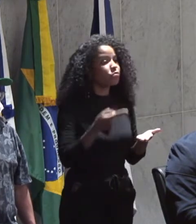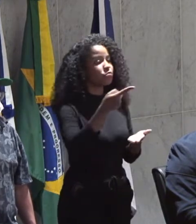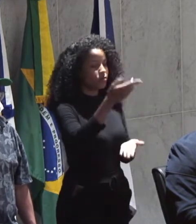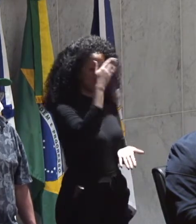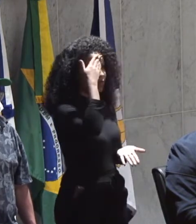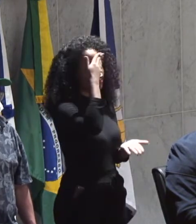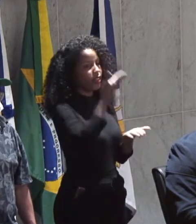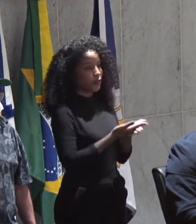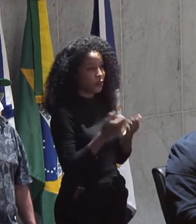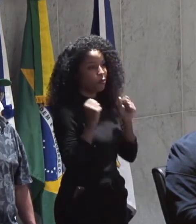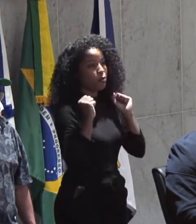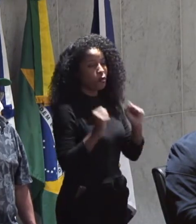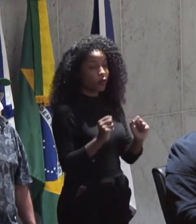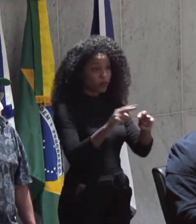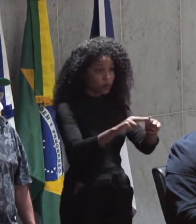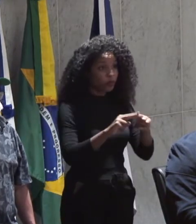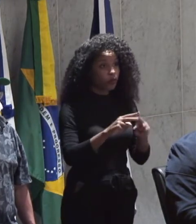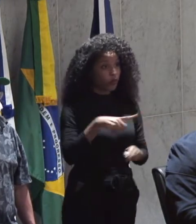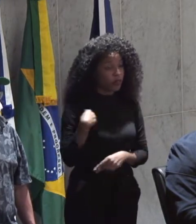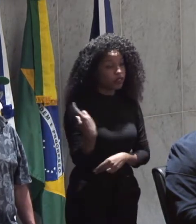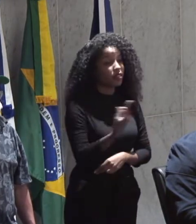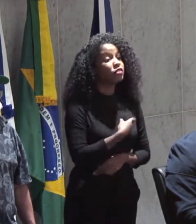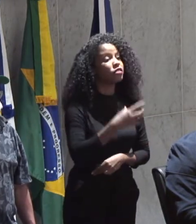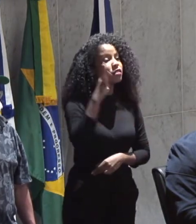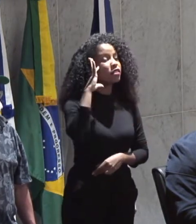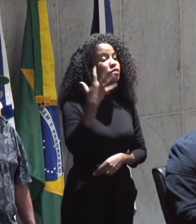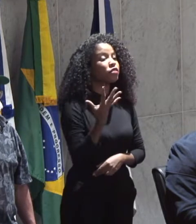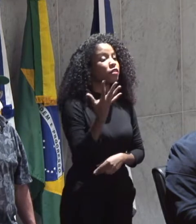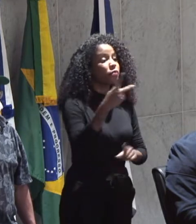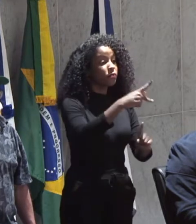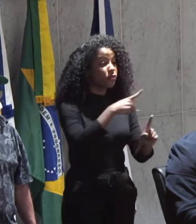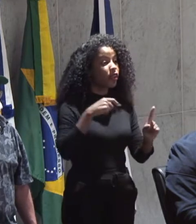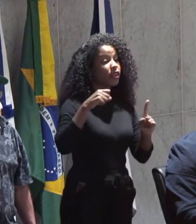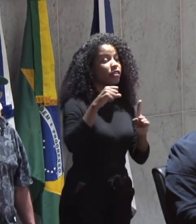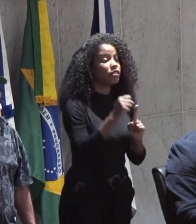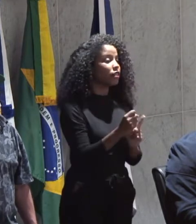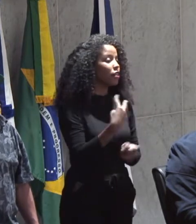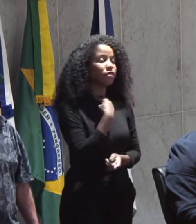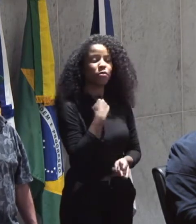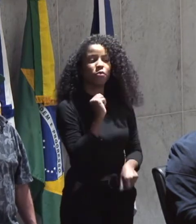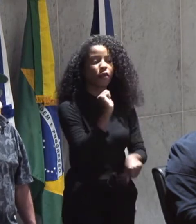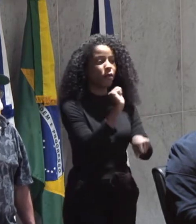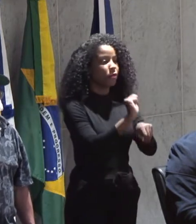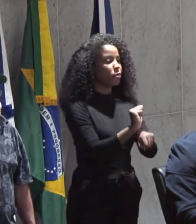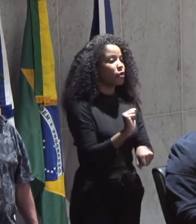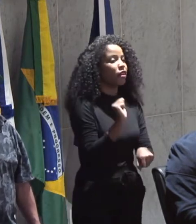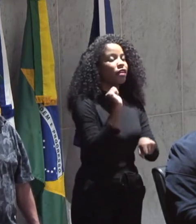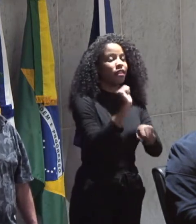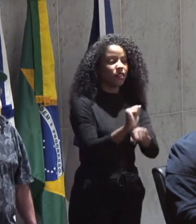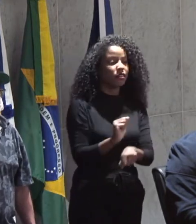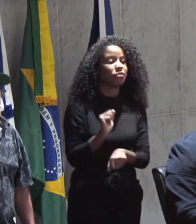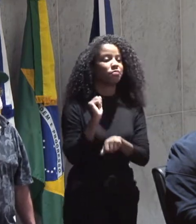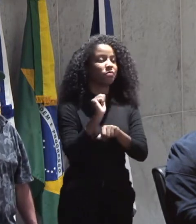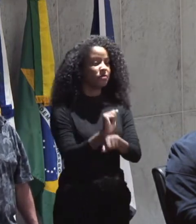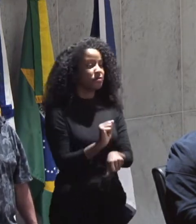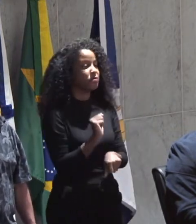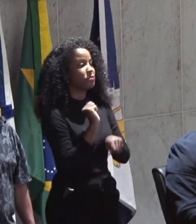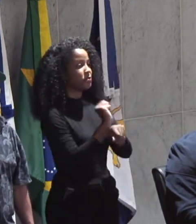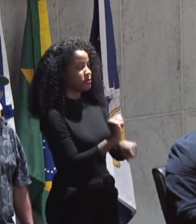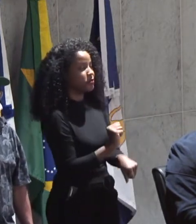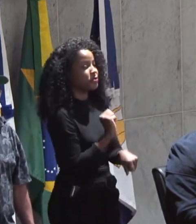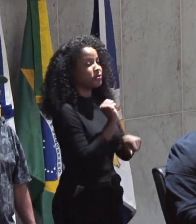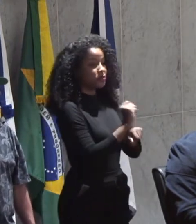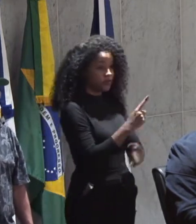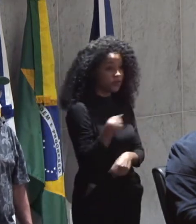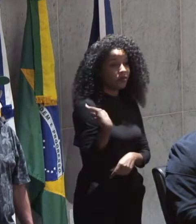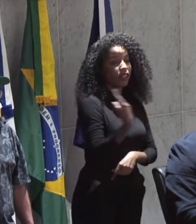crer. Por isso nós vamos gritar: a Previdência não pode parar. Lá, lá, ia.